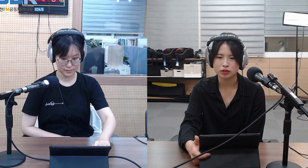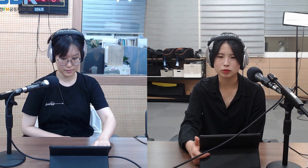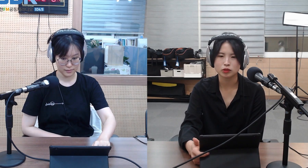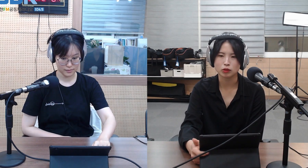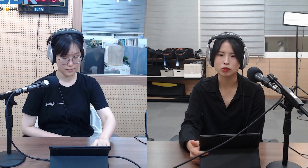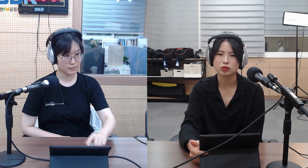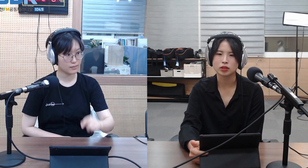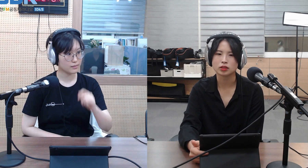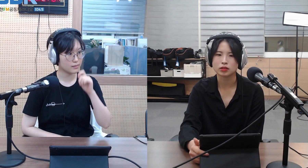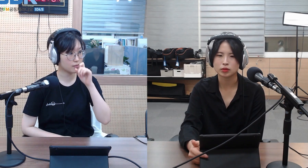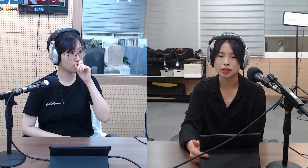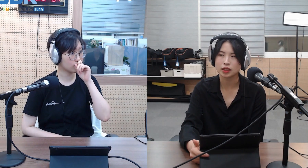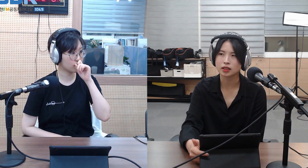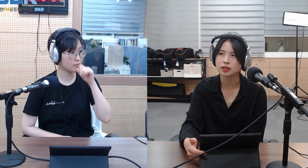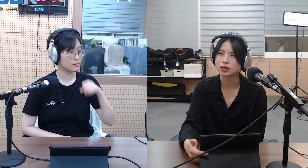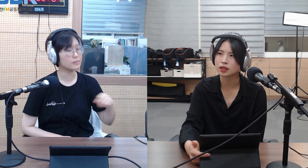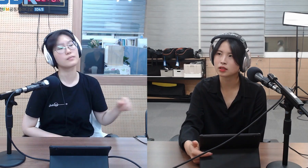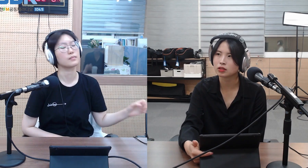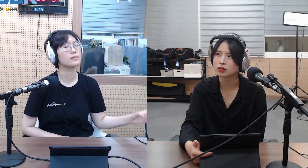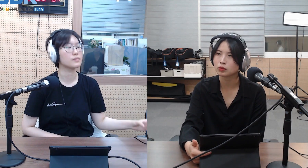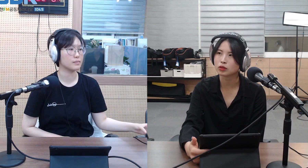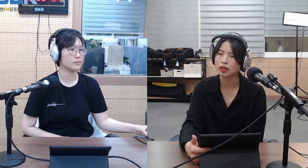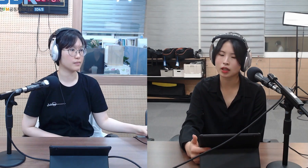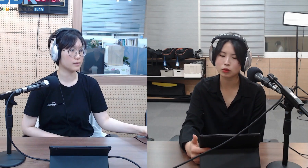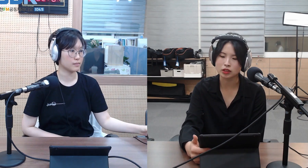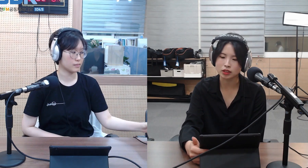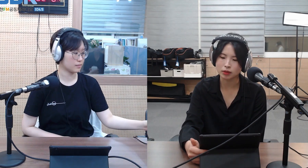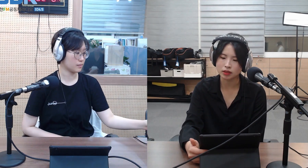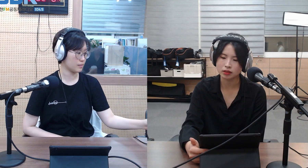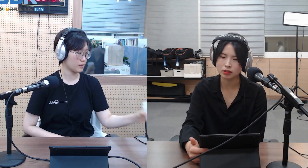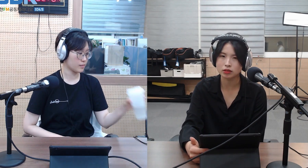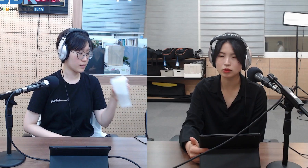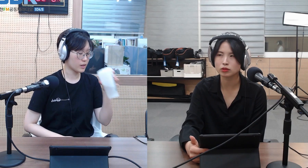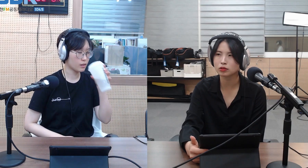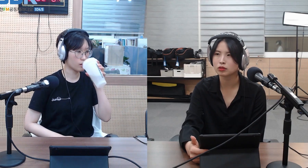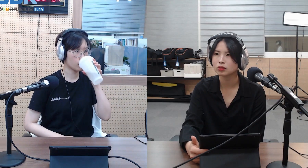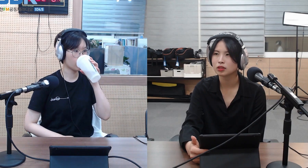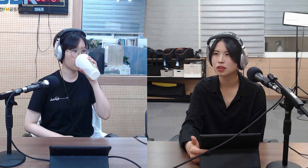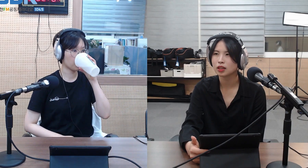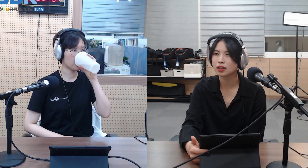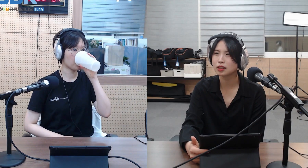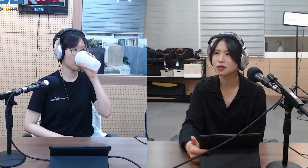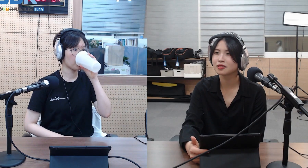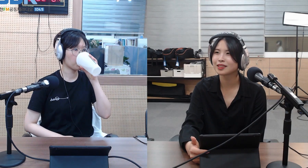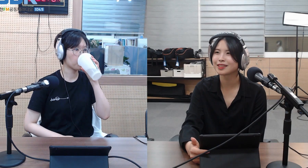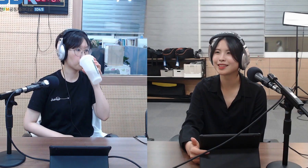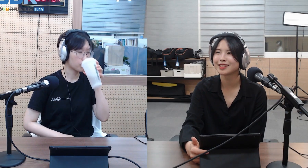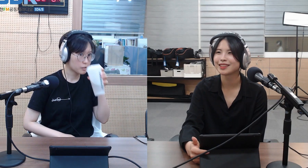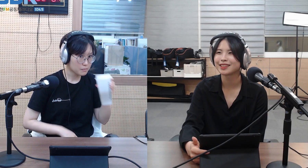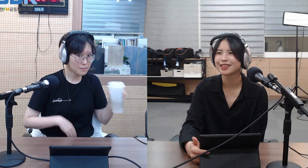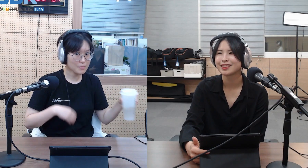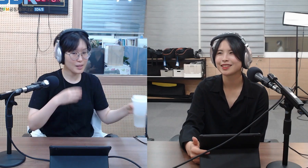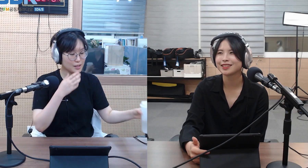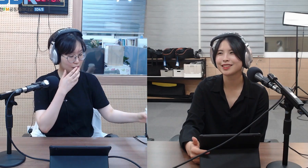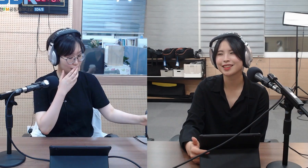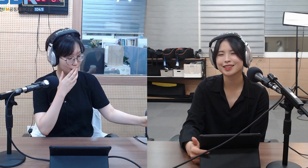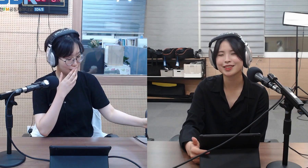의무 교육으로 해서 뭐 장애인 인식 개선 뭐 이렇게 하고 있지만 실질적으로 하나요? 인식 개선이